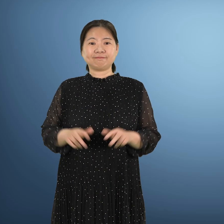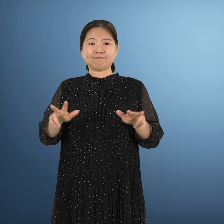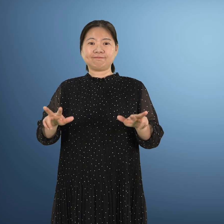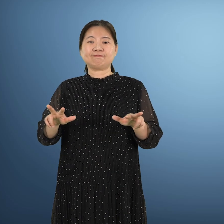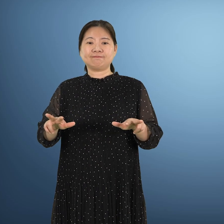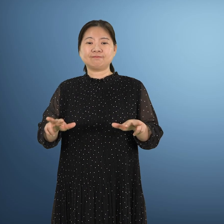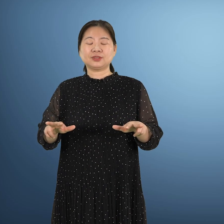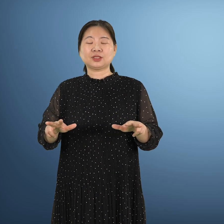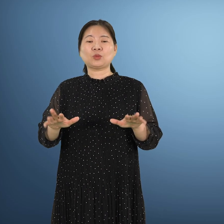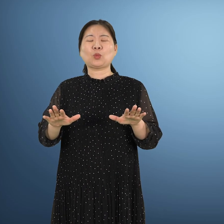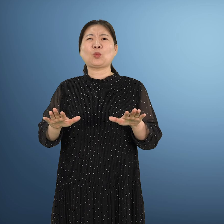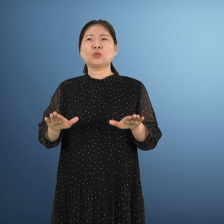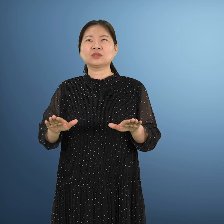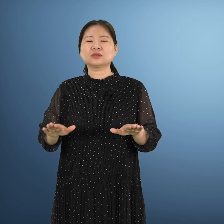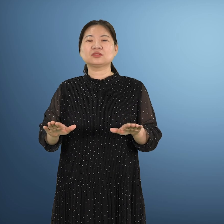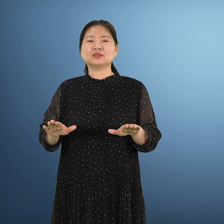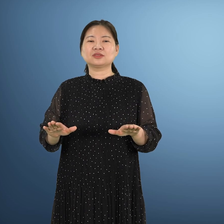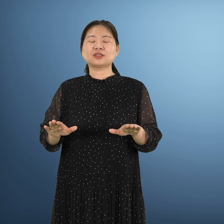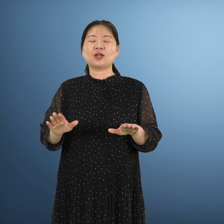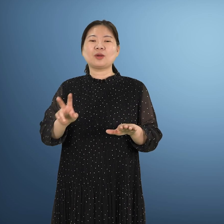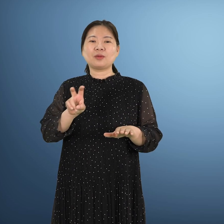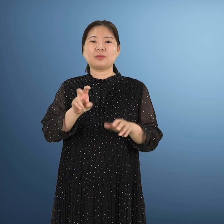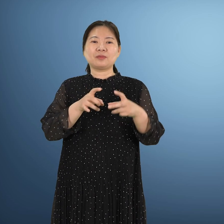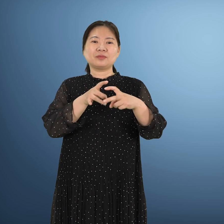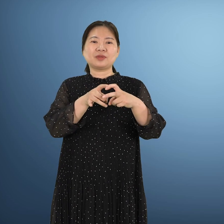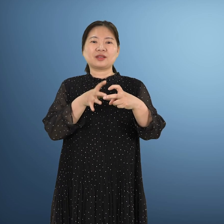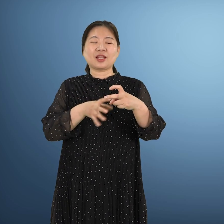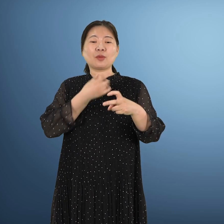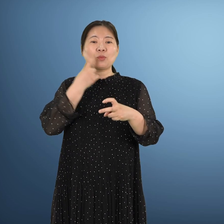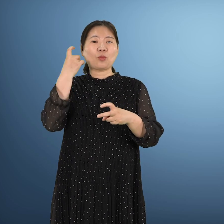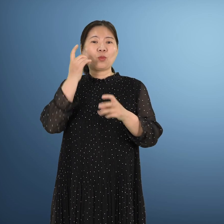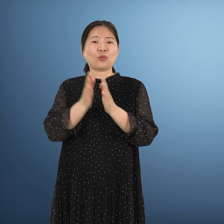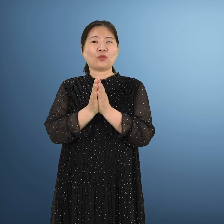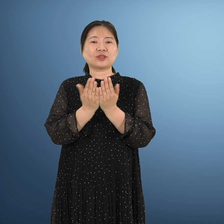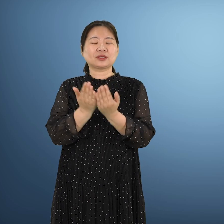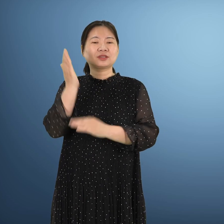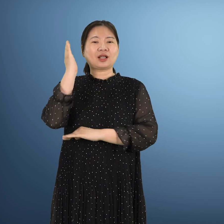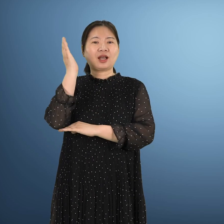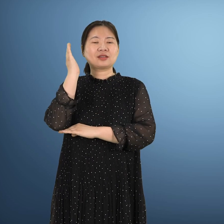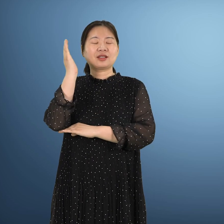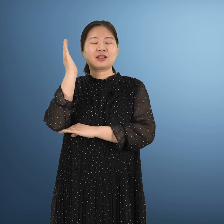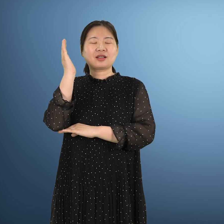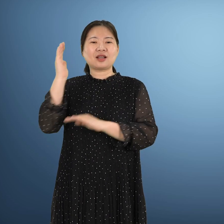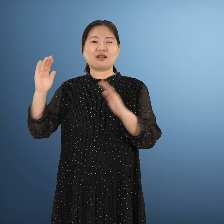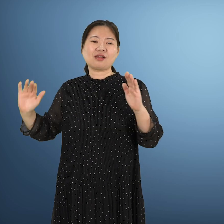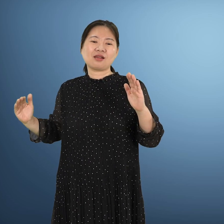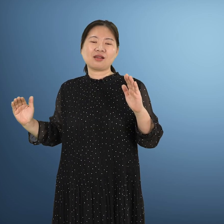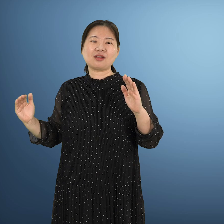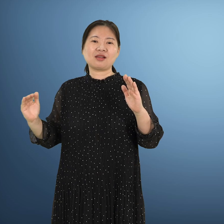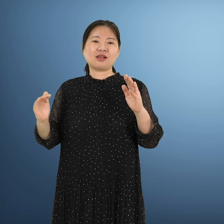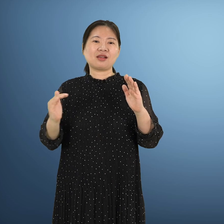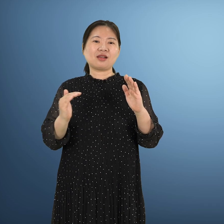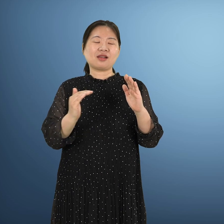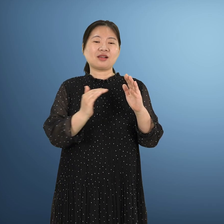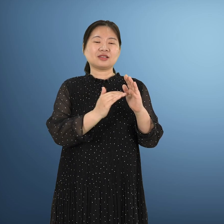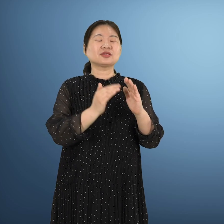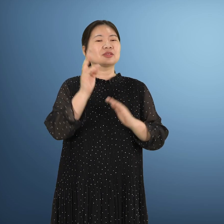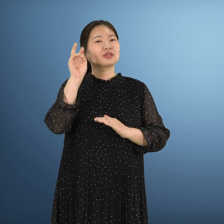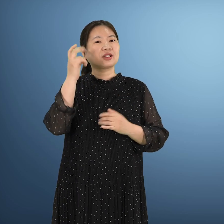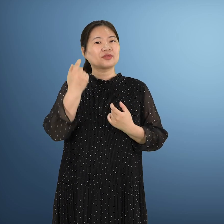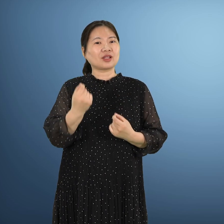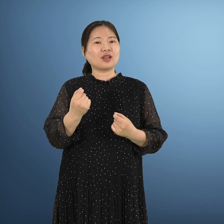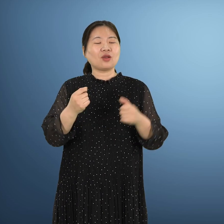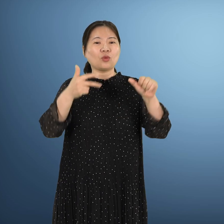이제 오늘 드디어 마태복음 참 오래 했죠. 5장을 여러 주에 걸쳐서 했는데